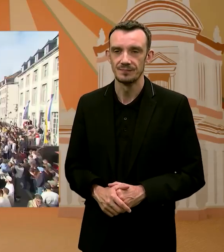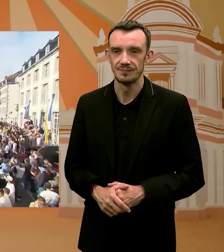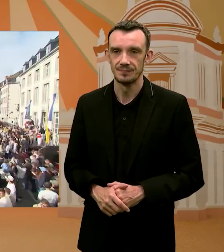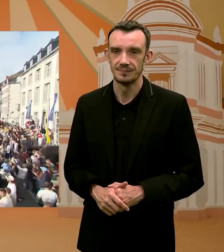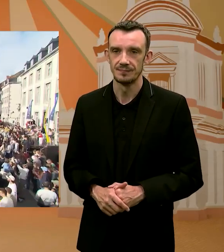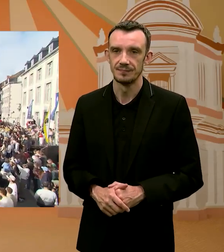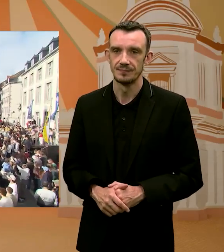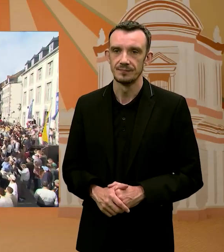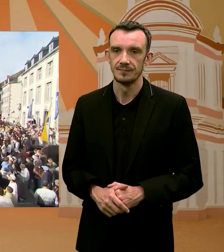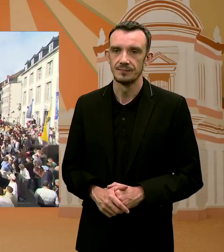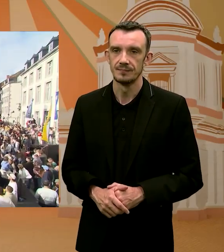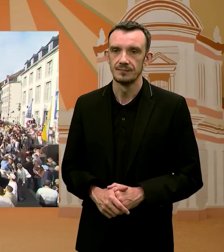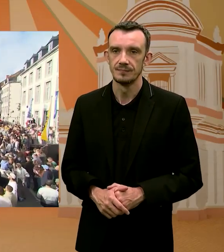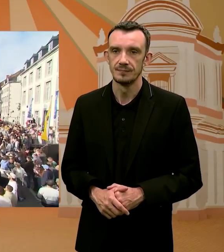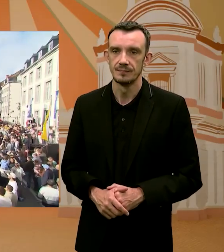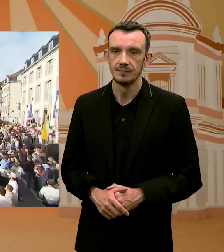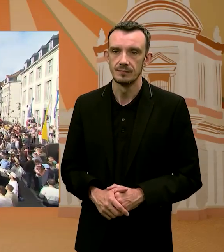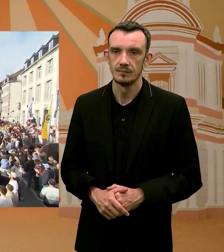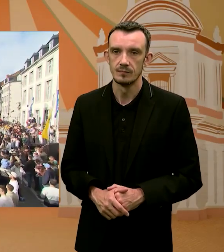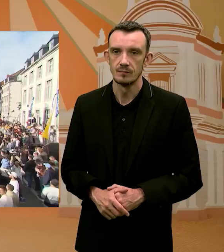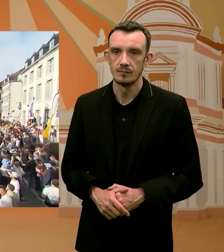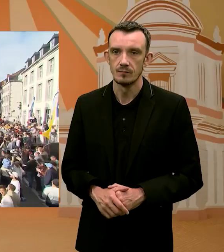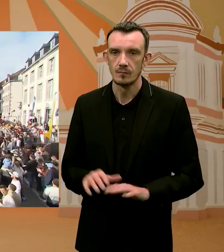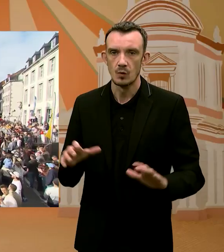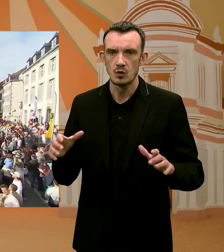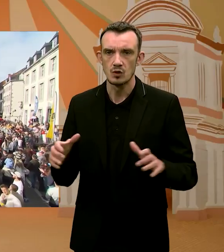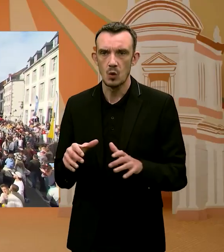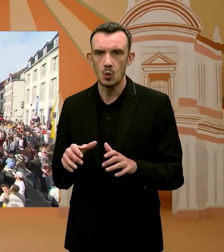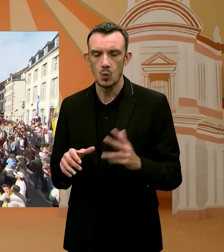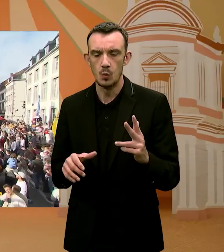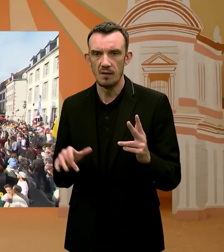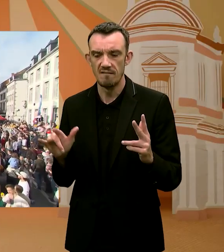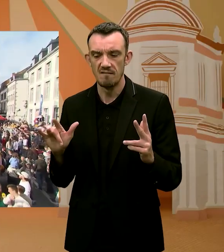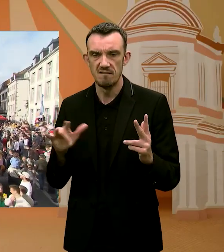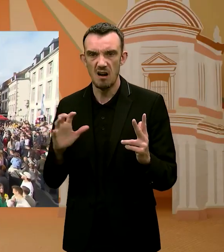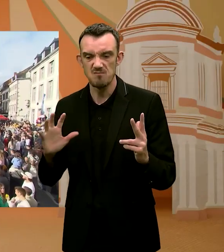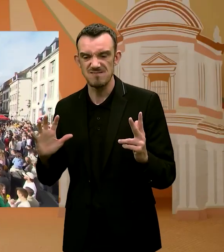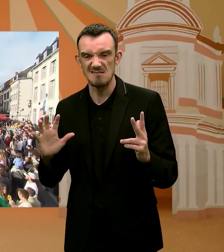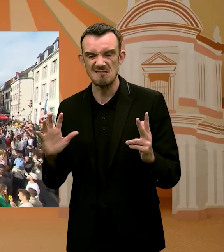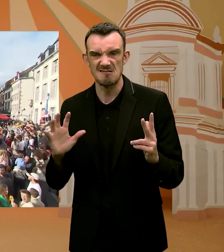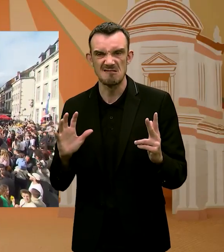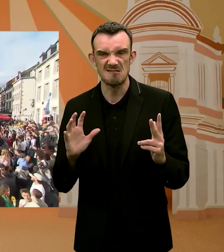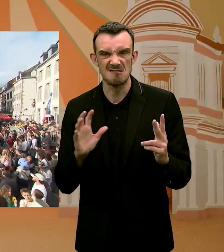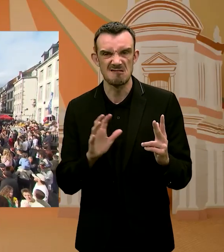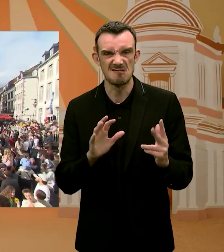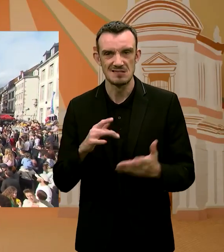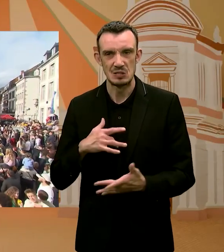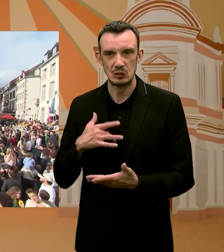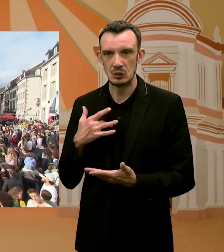là, attention, ça va barder. Je ne voudrais pas être Mélan dans les prochaines secondes. Ben, j'allais le dire, moi non plus. Alors Christophe Corbiot qui se met